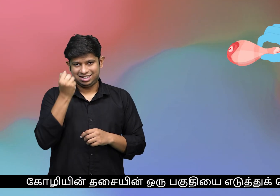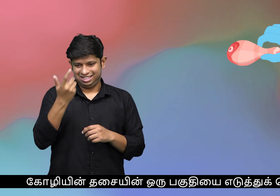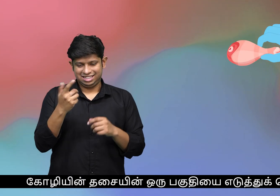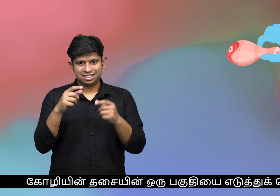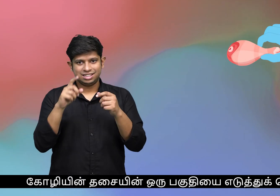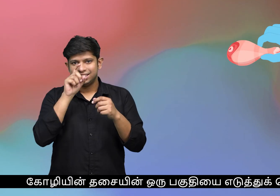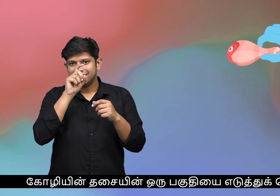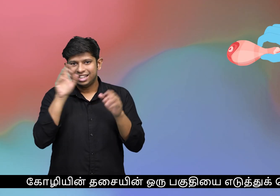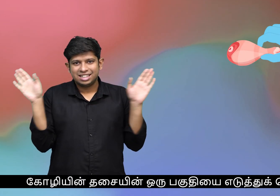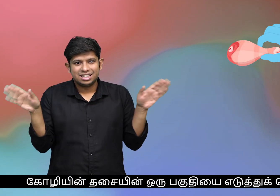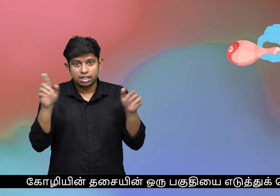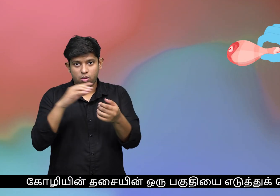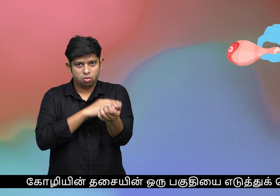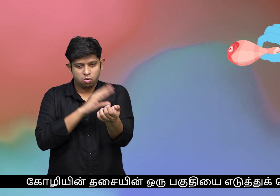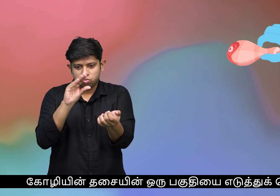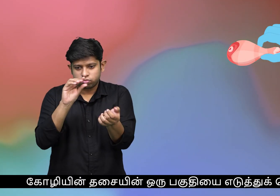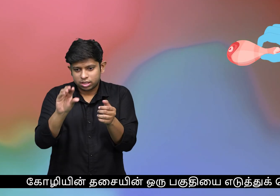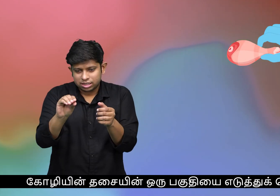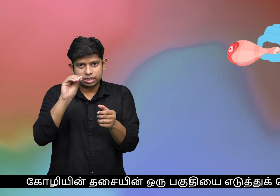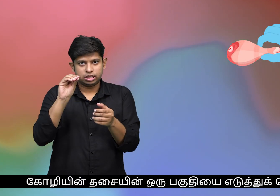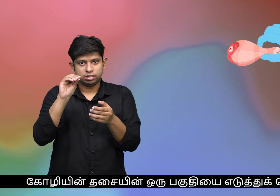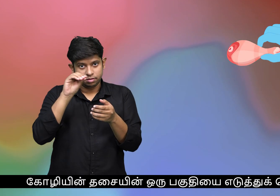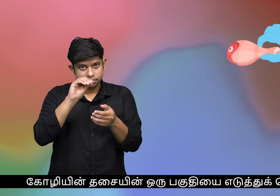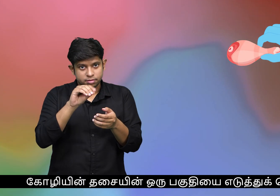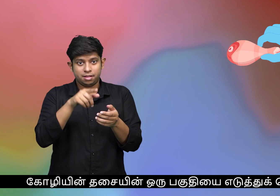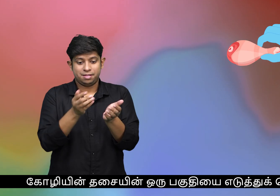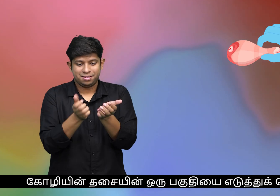கோழியின் தசையின் ஒரு பகுதியை எடுத்துக்கொள்ளுங்கள்.